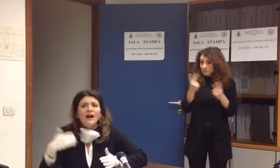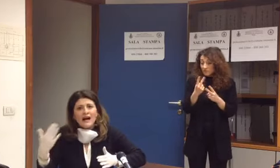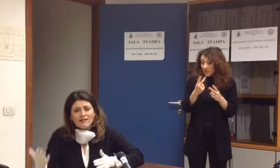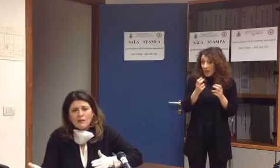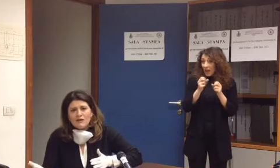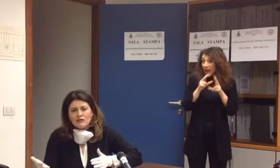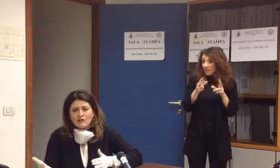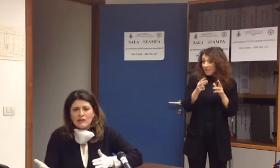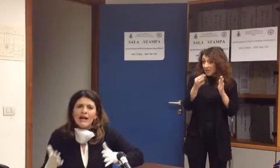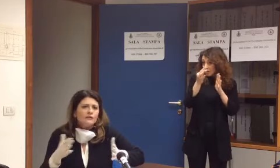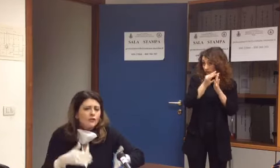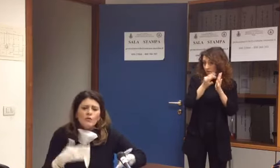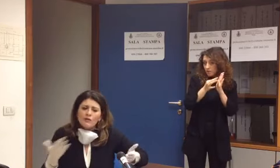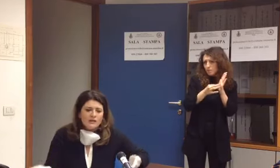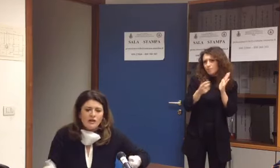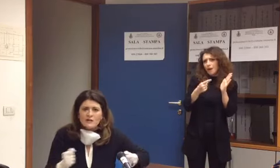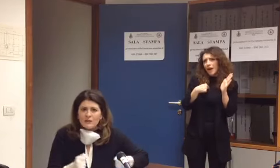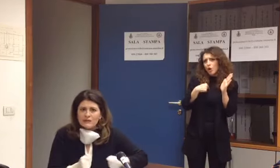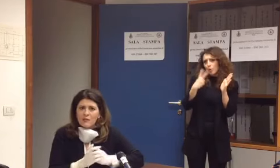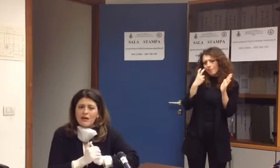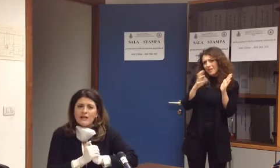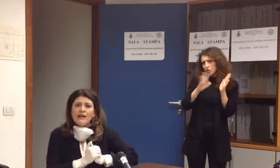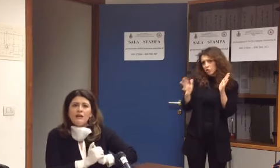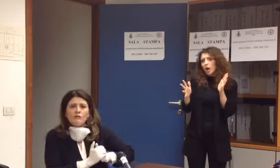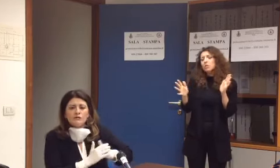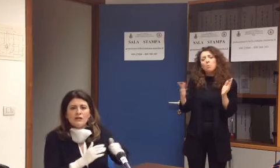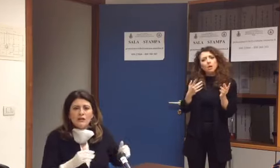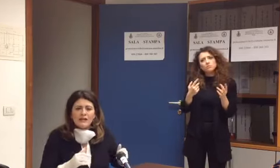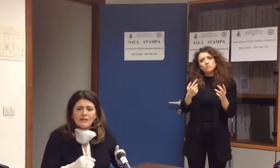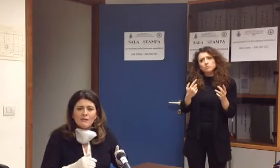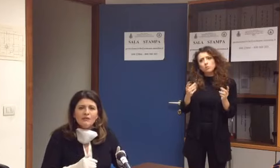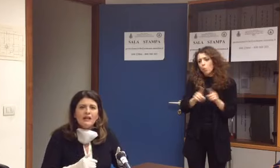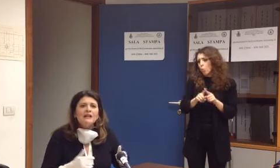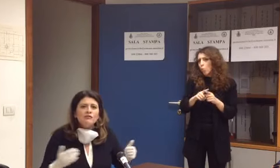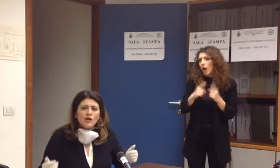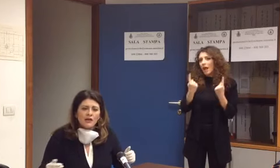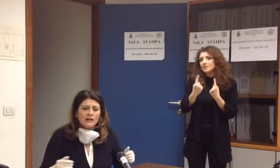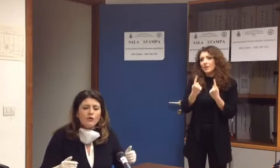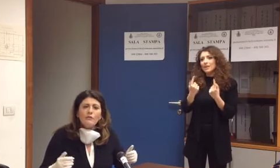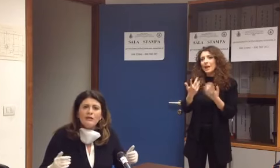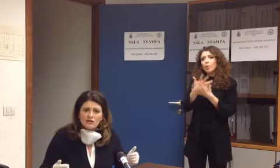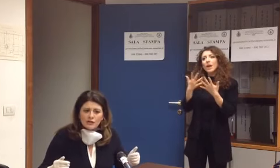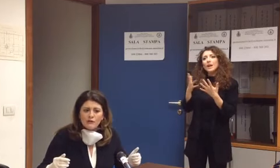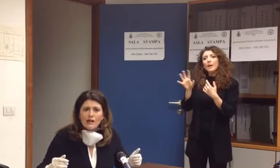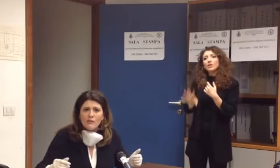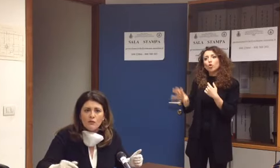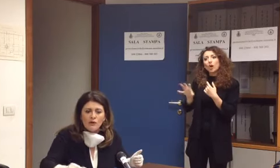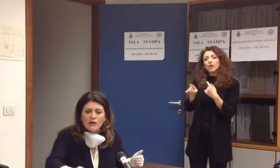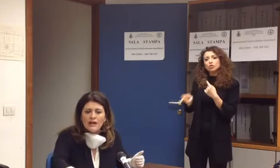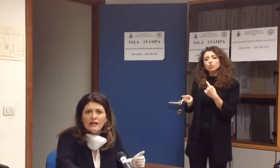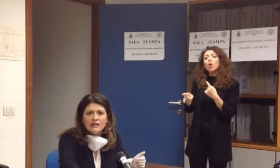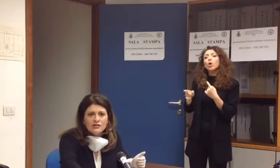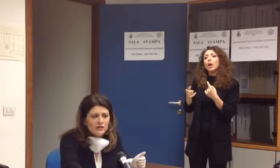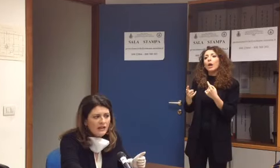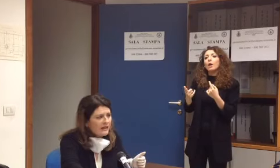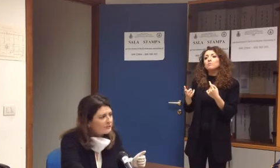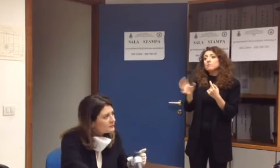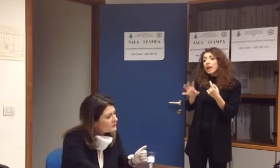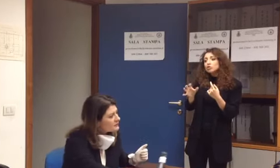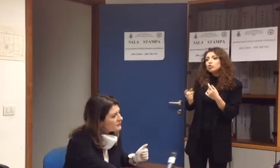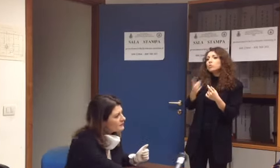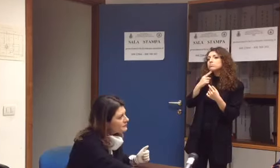misura, avevo previsto dell'altro. Comunque dico, noi aspettiamo anche un ulteriore chiarimento dalla Regione e naturalmente ci adegueremo a quello che ci